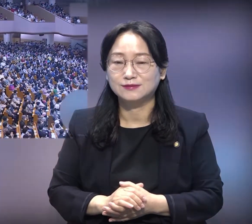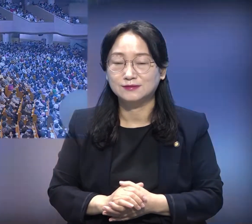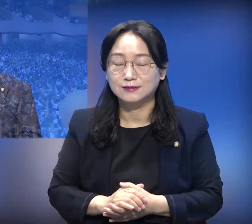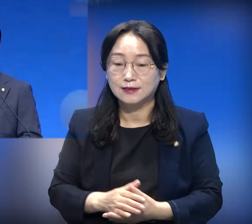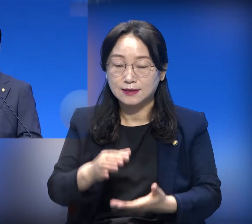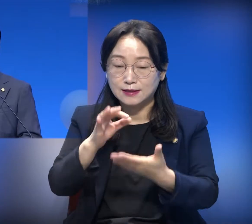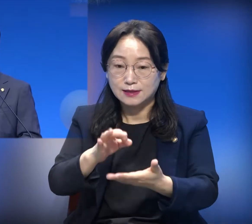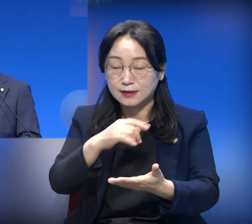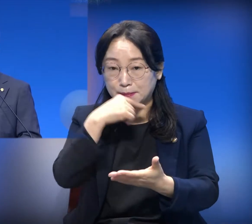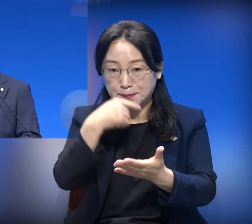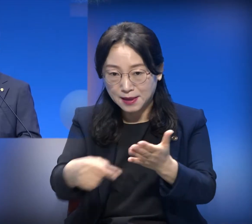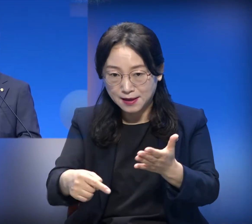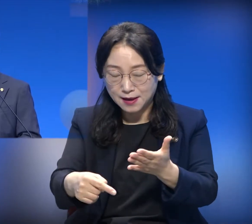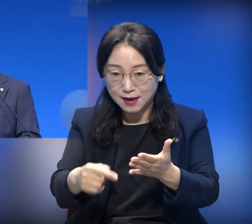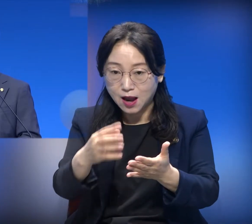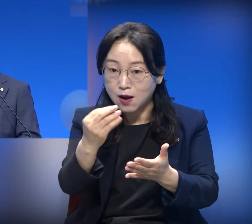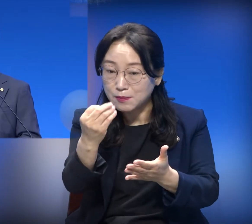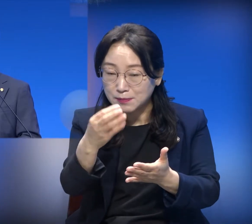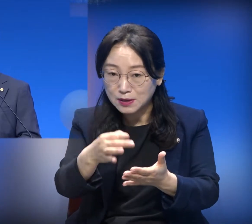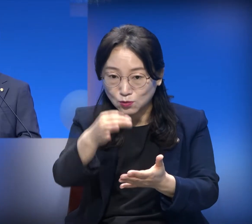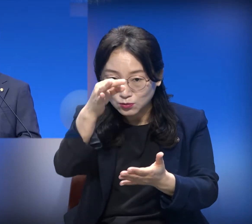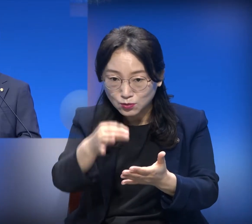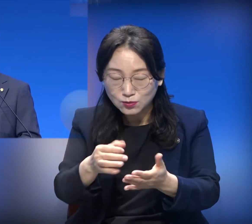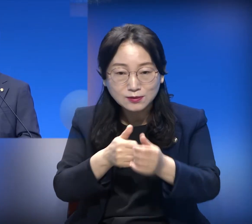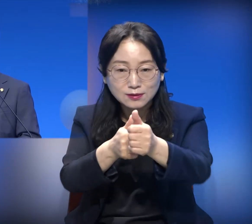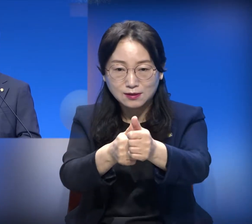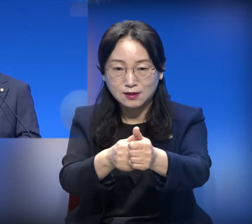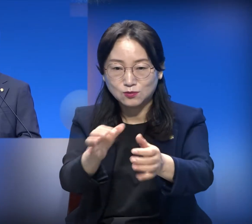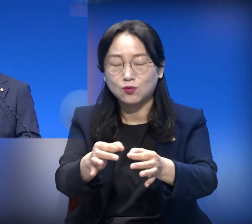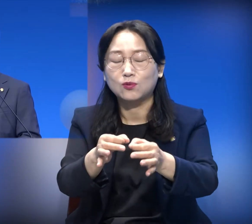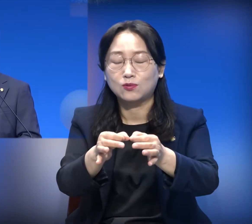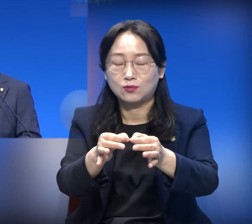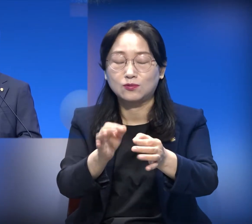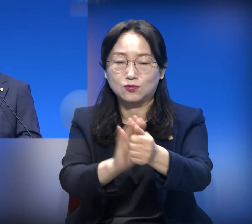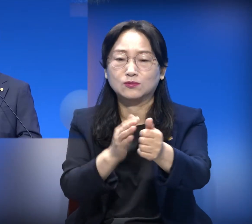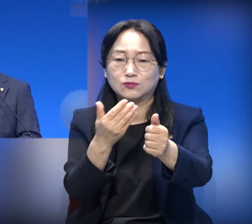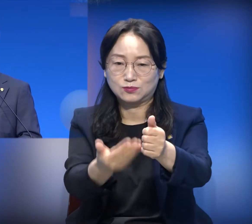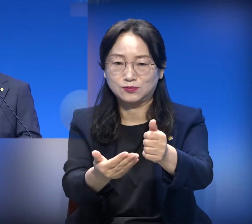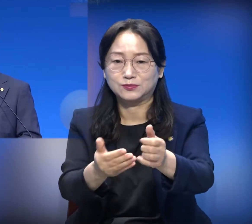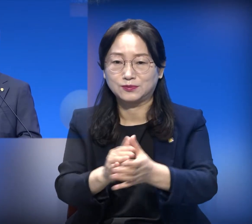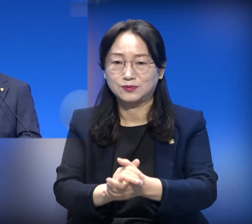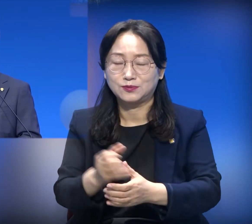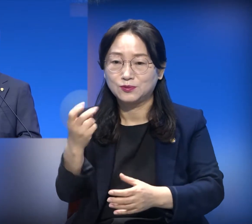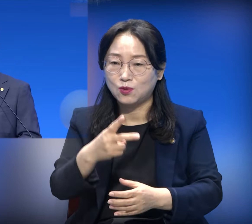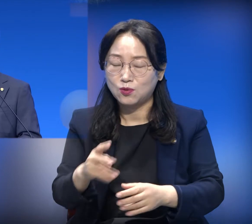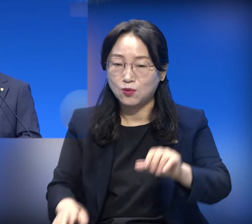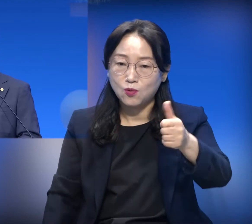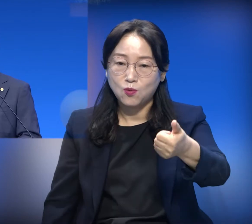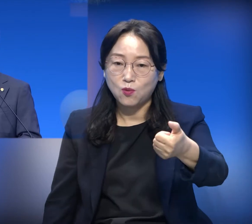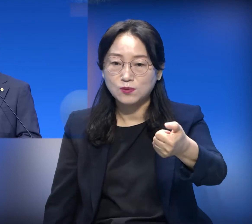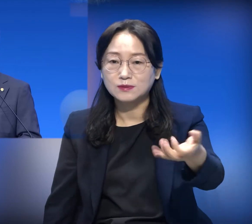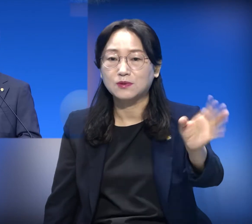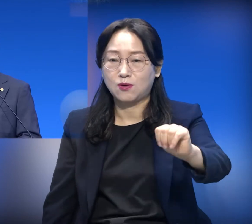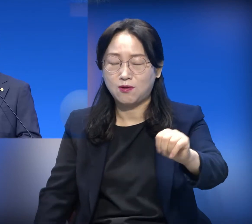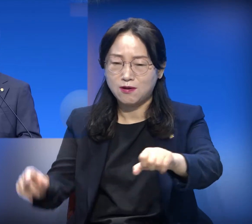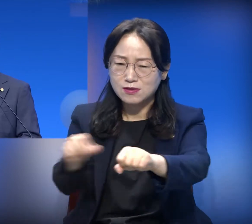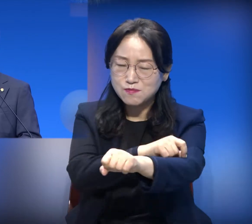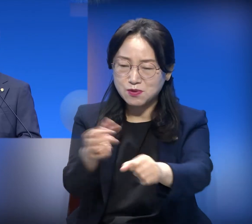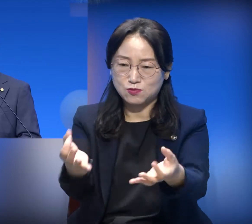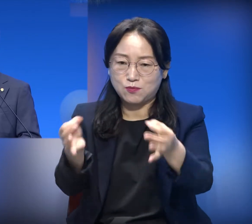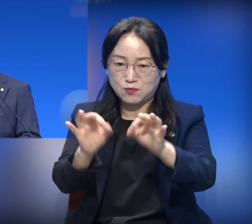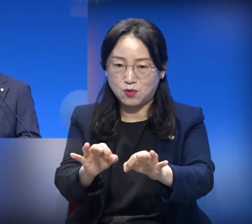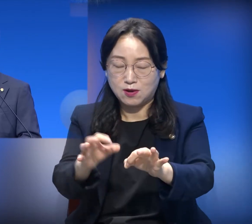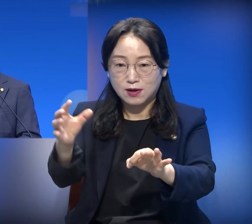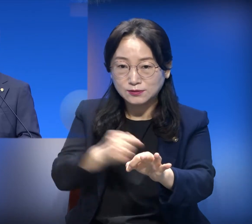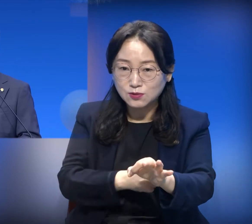재산 피해에 따라서 모든 성도에게 지원을 하고 또 50억 특별 기금을 내놓아서